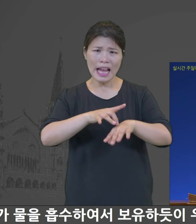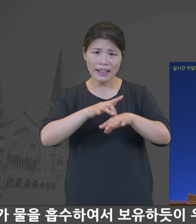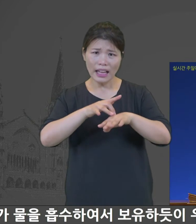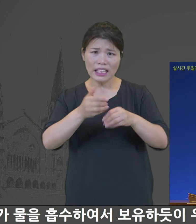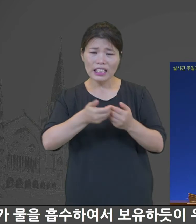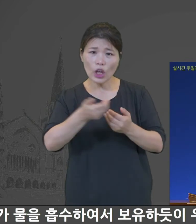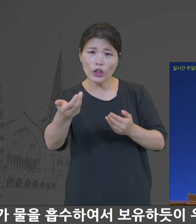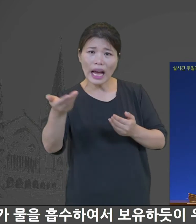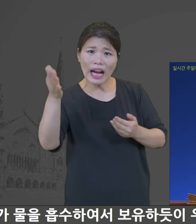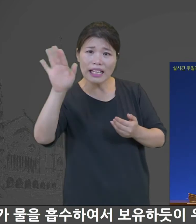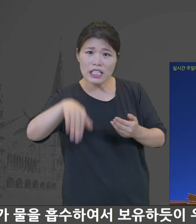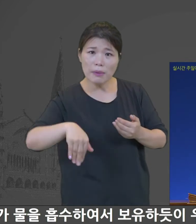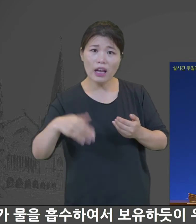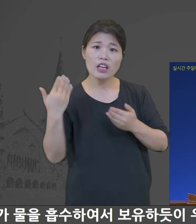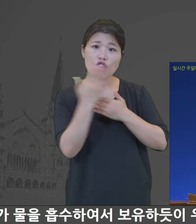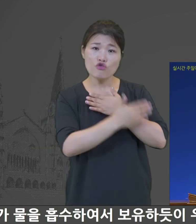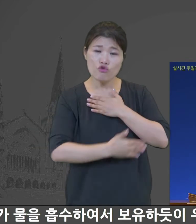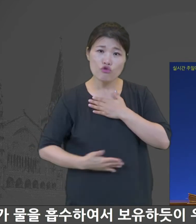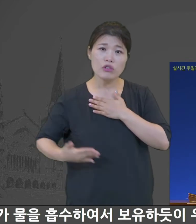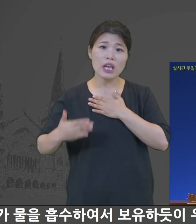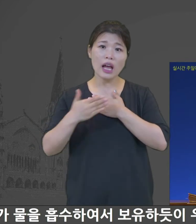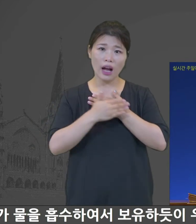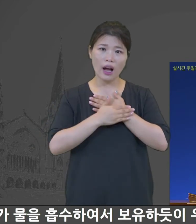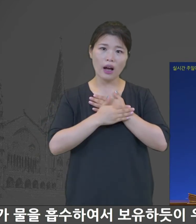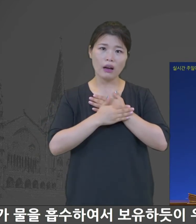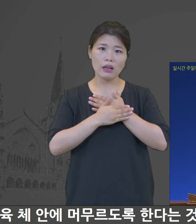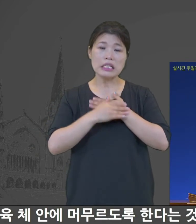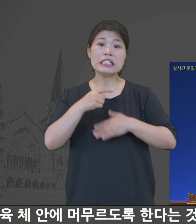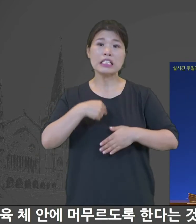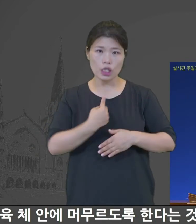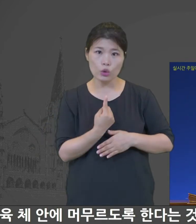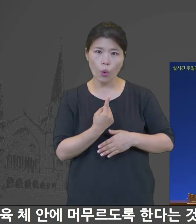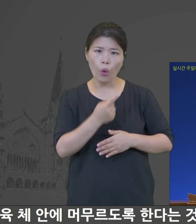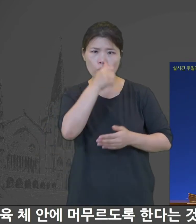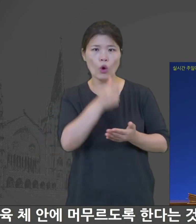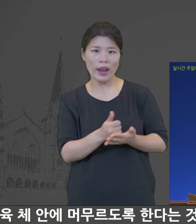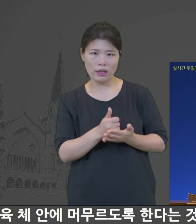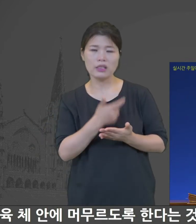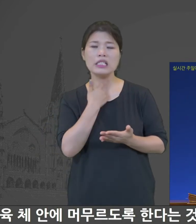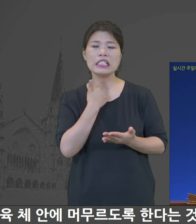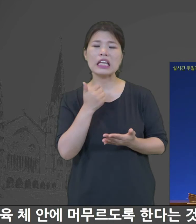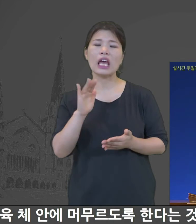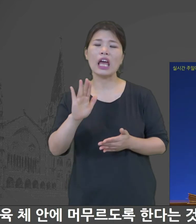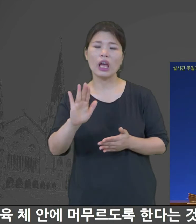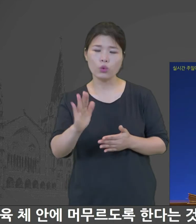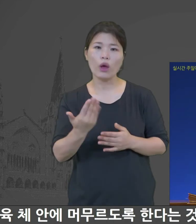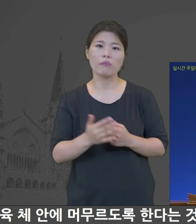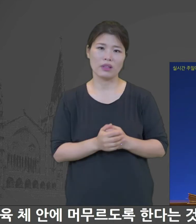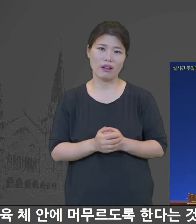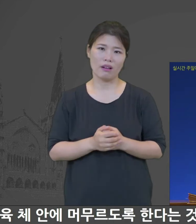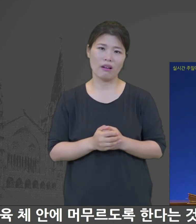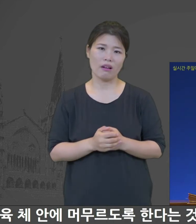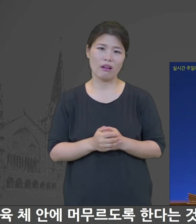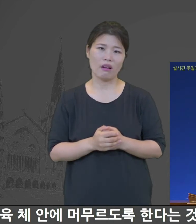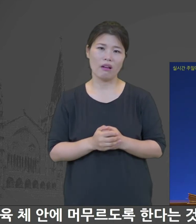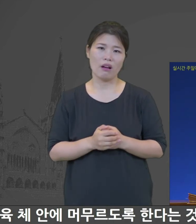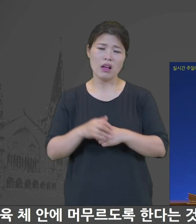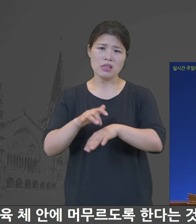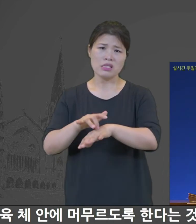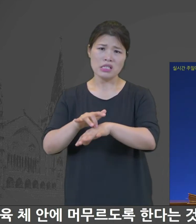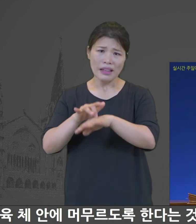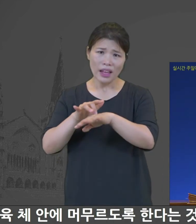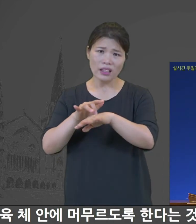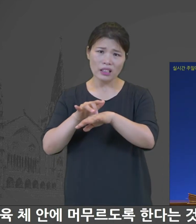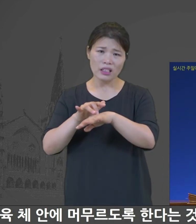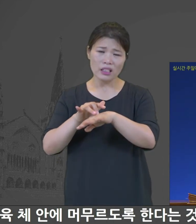참 이 정도 되면 우리 곤고한 영혼이 되는 겁니다. 사단이 일하지 않아도 우리 육체가 알아서 다